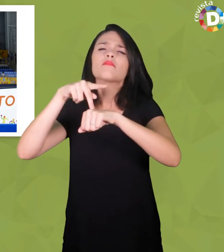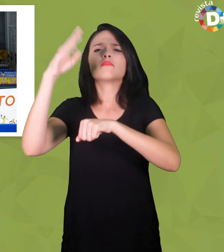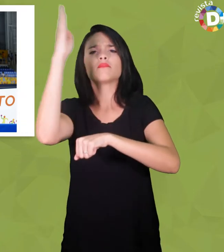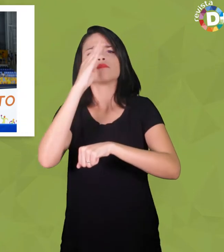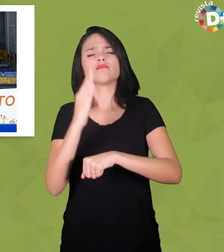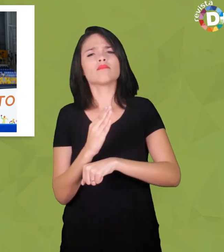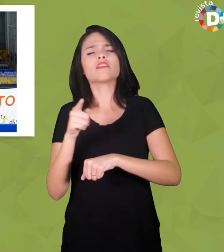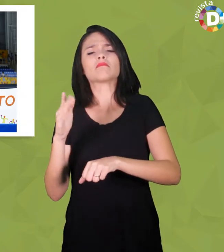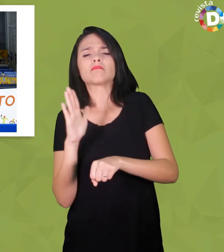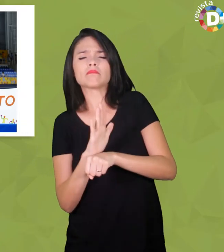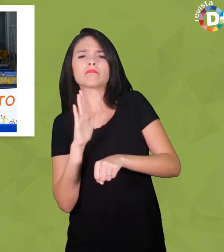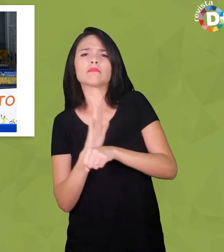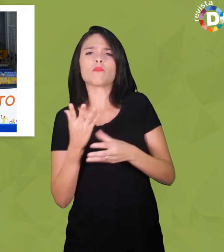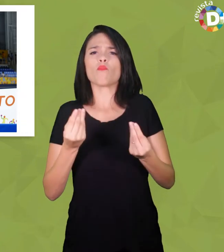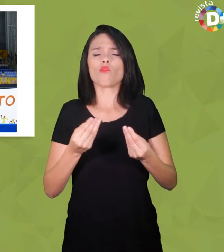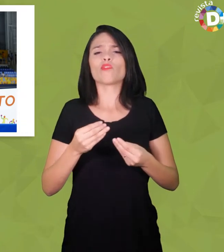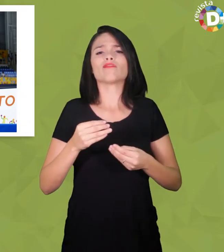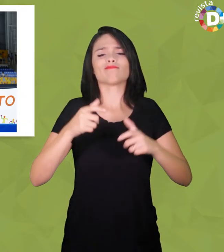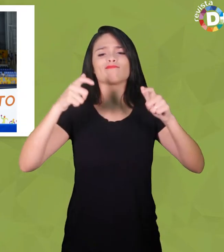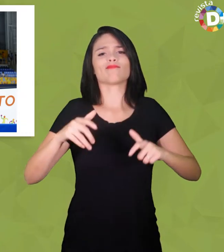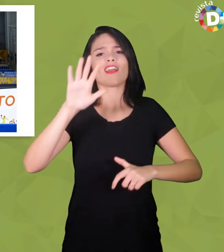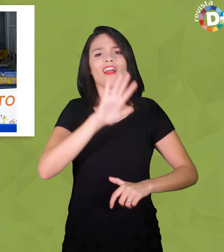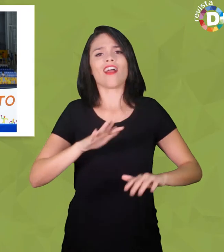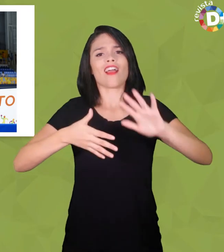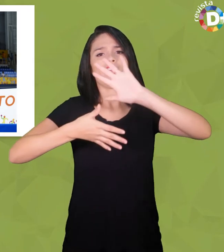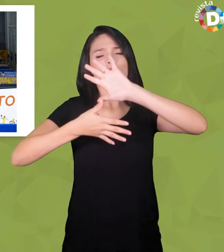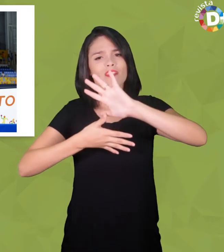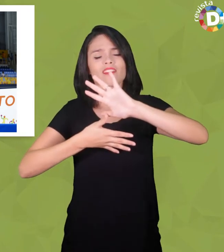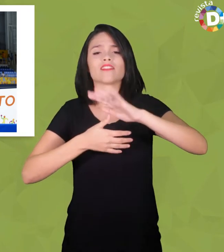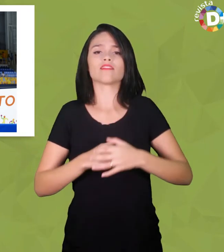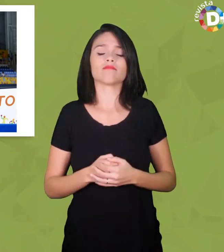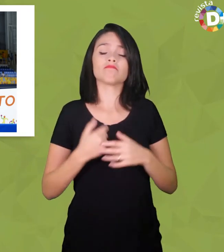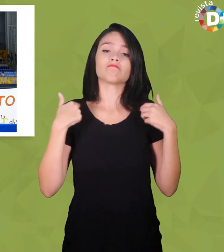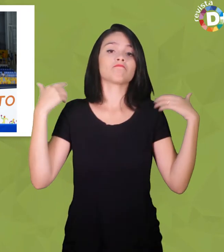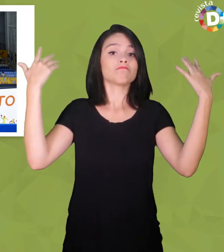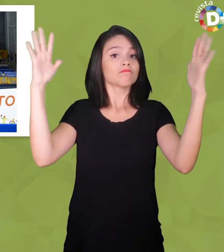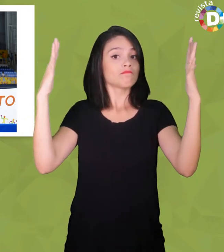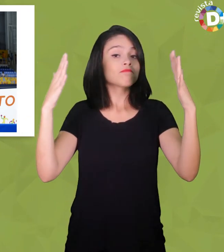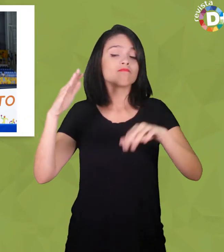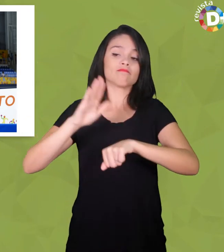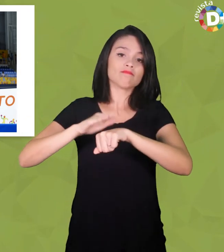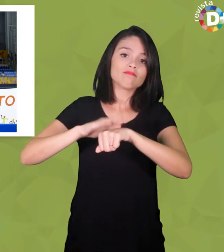com a região das américas felicitamos o comitê organizador por todo o trabalho